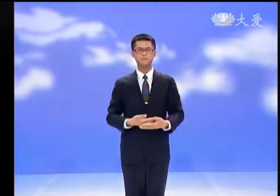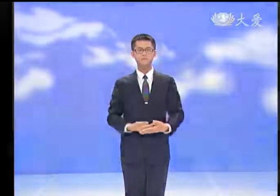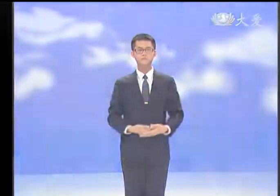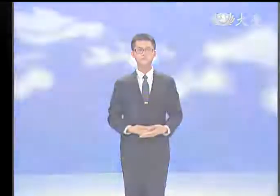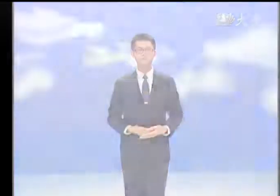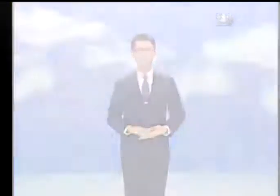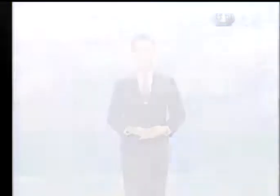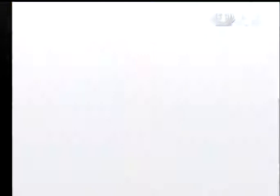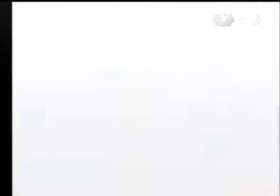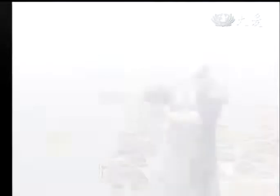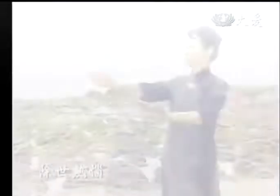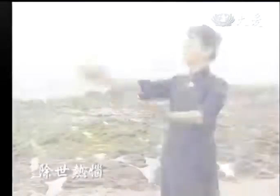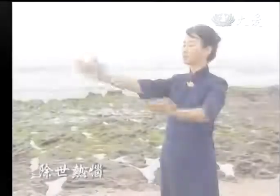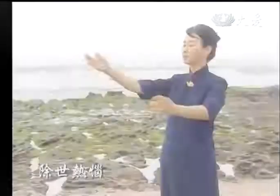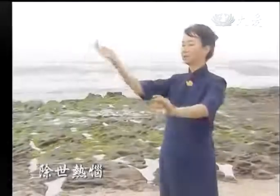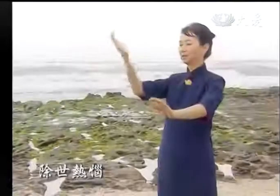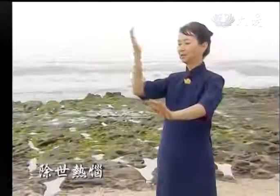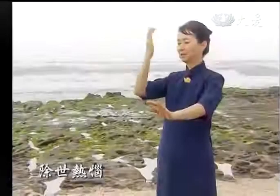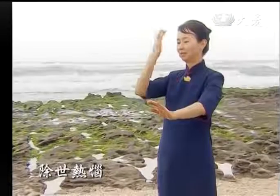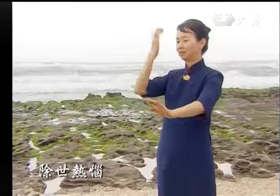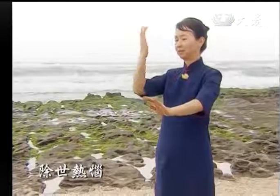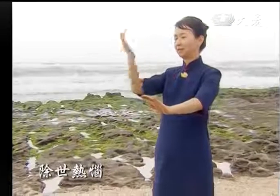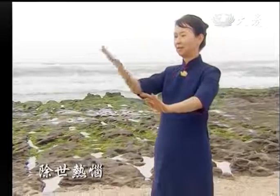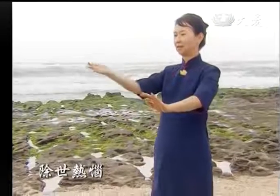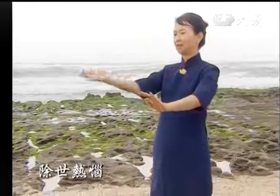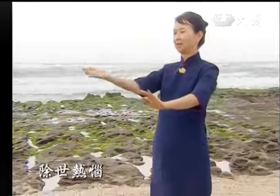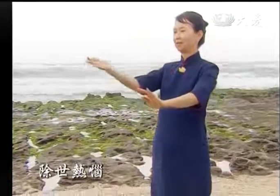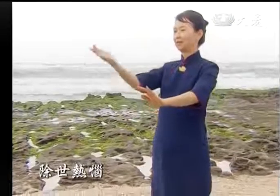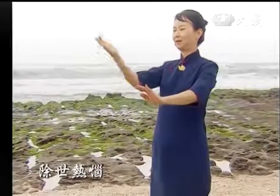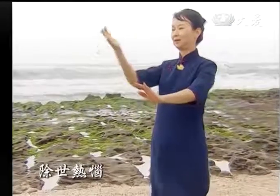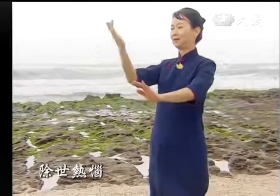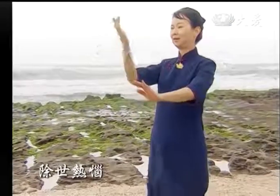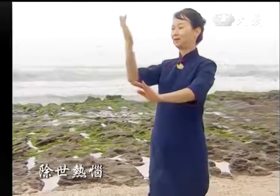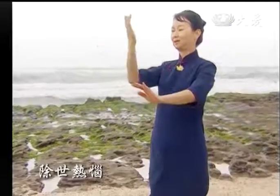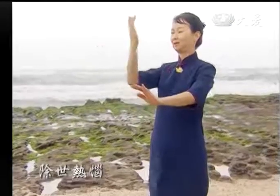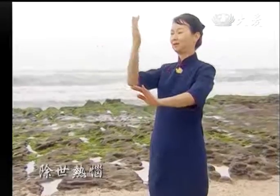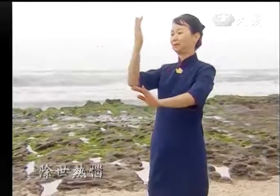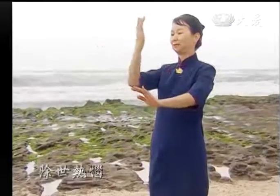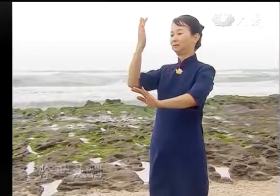多风处是热闹，